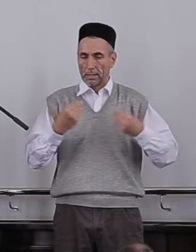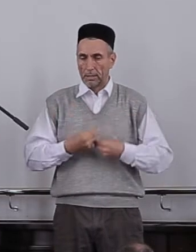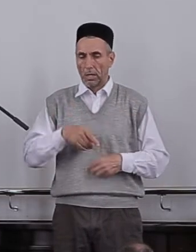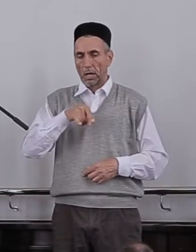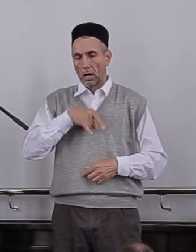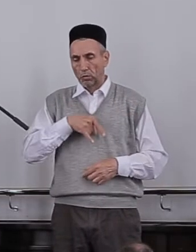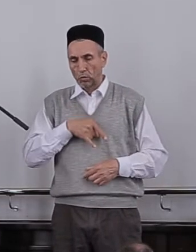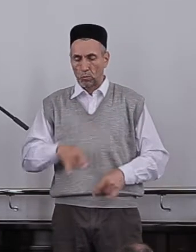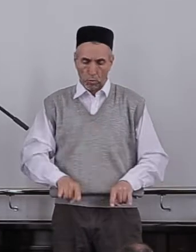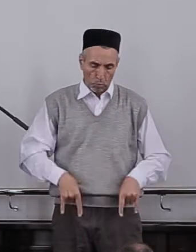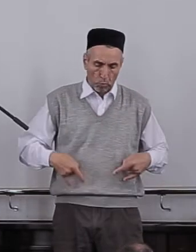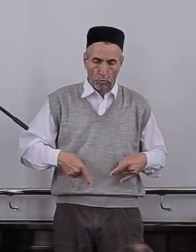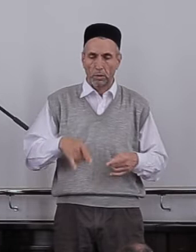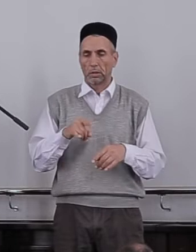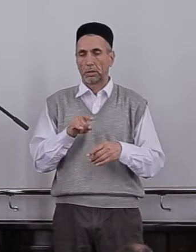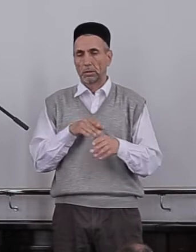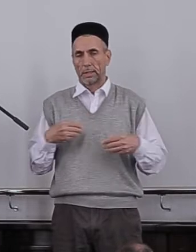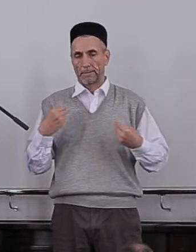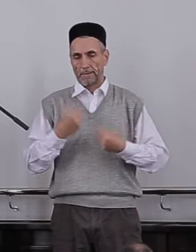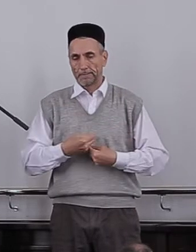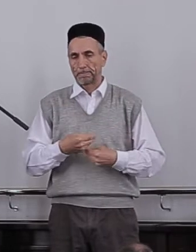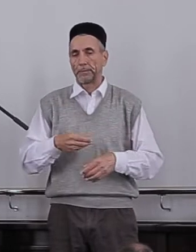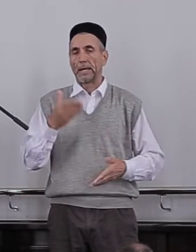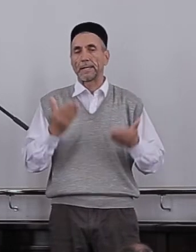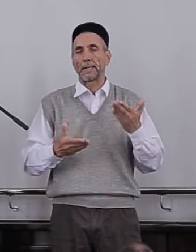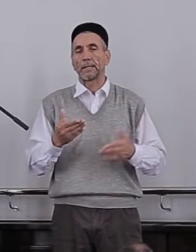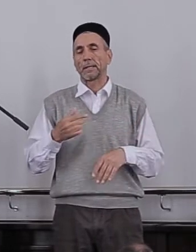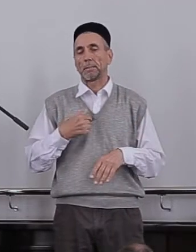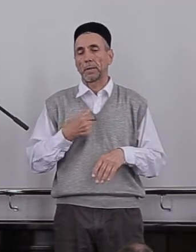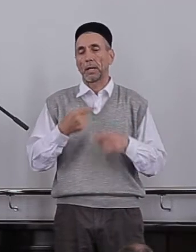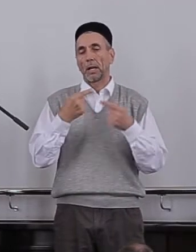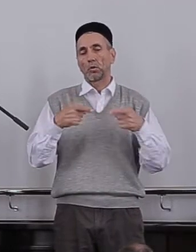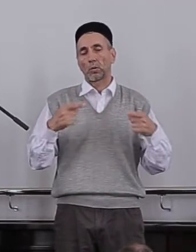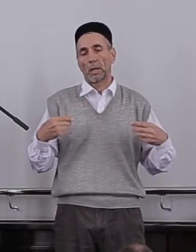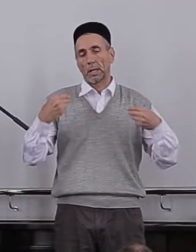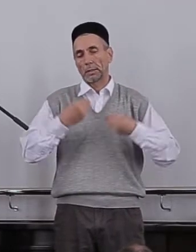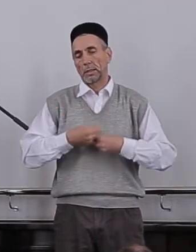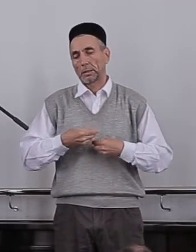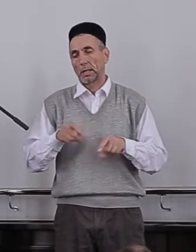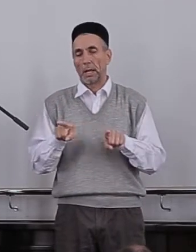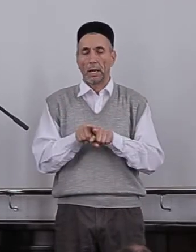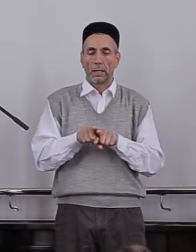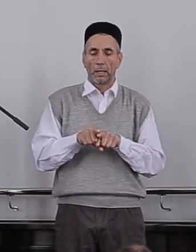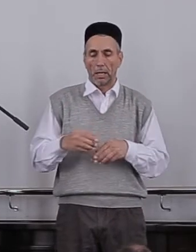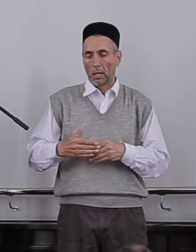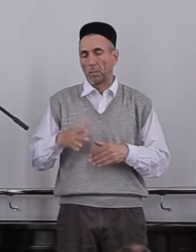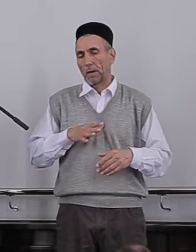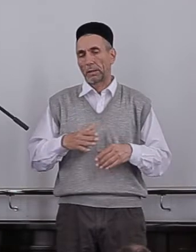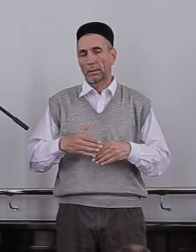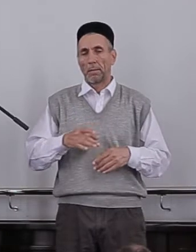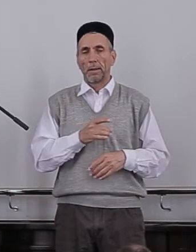костюм, чалбарлар булса, без шуны киергә тиешбез. Әгәр дә инде, мәсәлән, башка төрле киенеп булсын, мәсәлән, гарәпләр янында озын